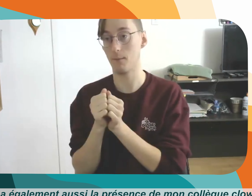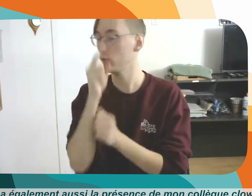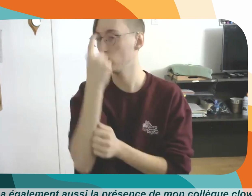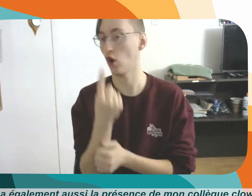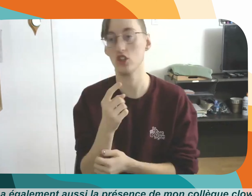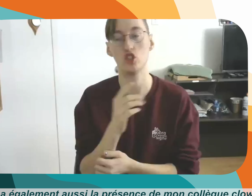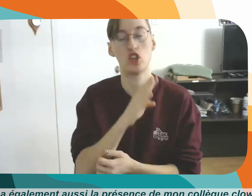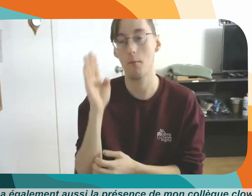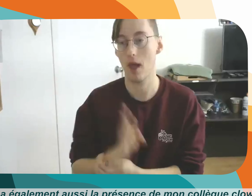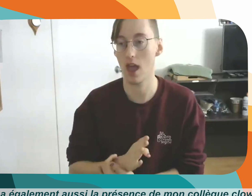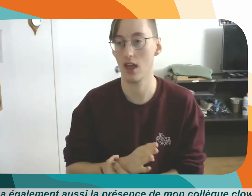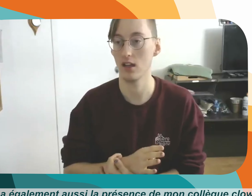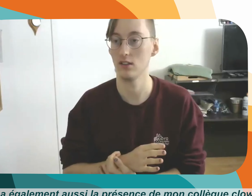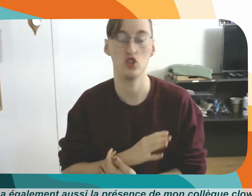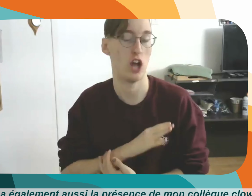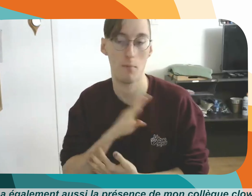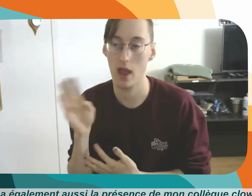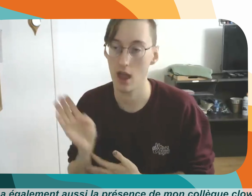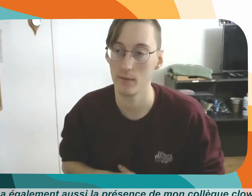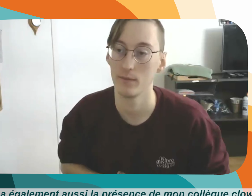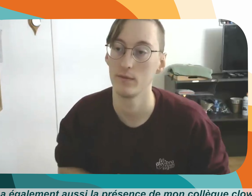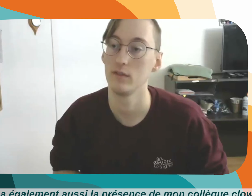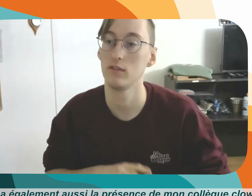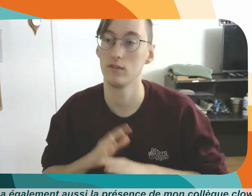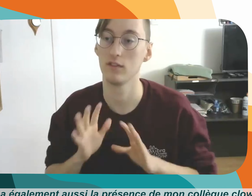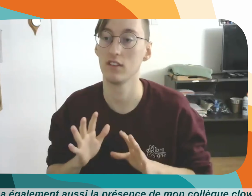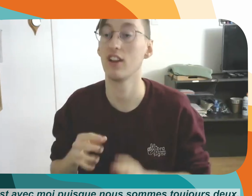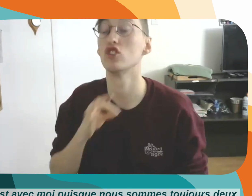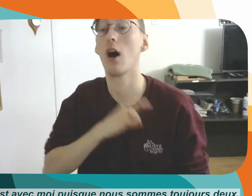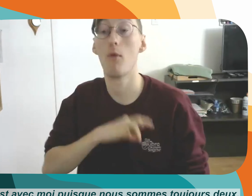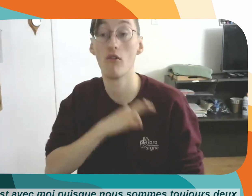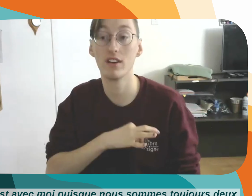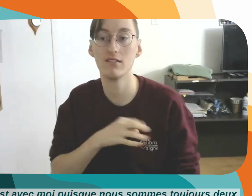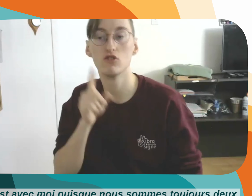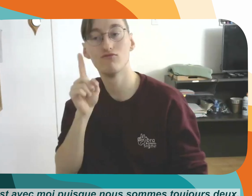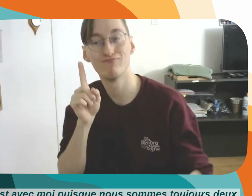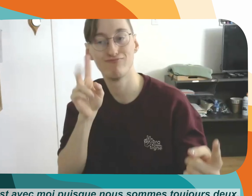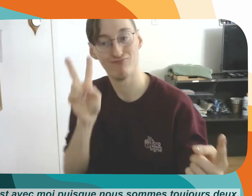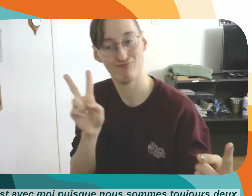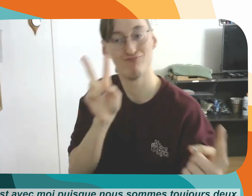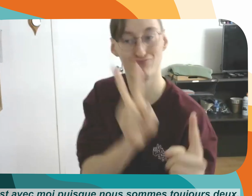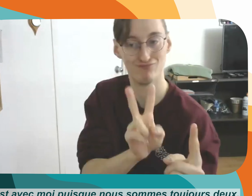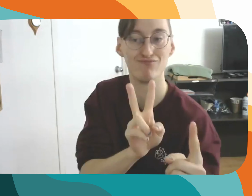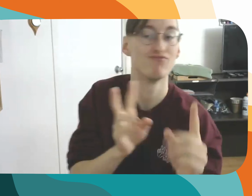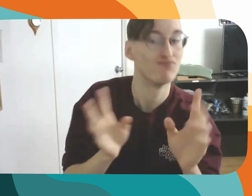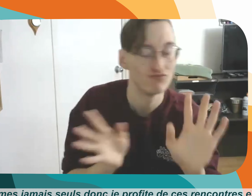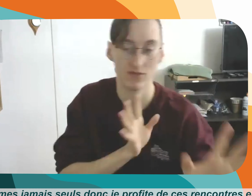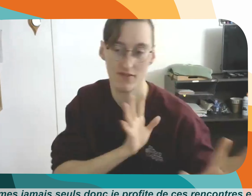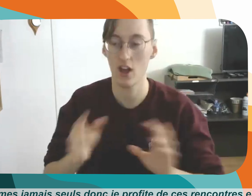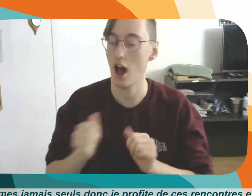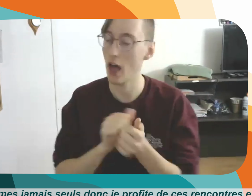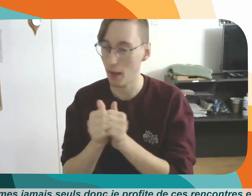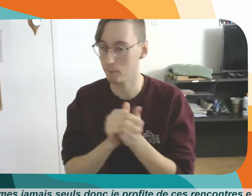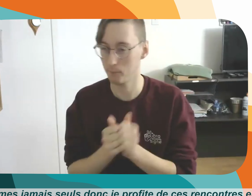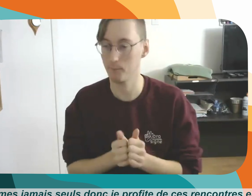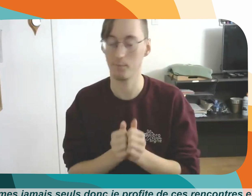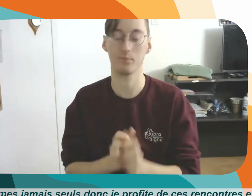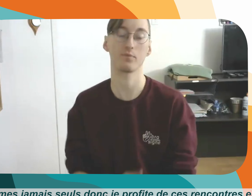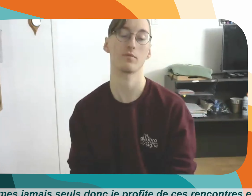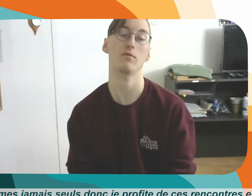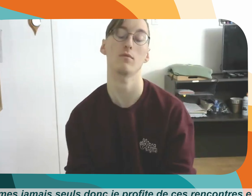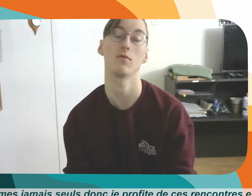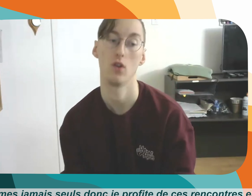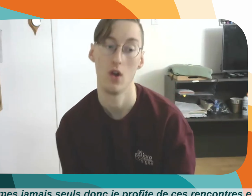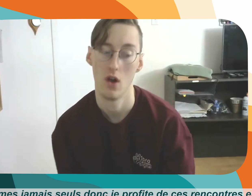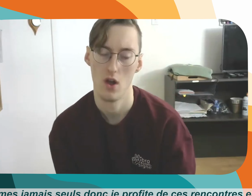mais il y a également aussi la présence de mon collègue clown qui est avec moi, puisque nous sommes toujours deux. Nous ne sommes jamais seuls.